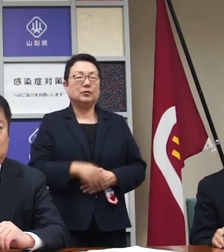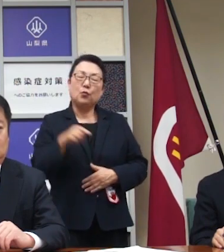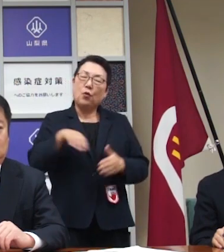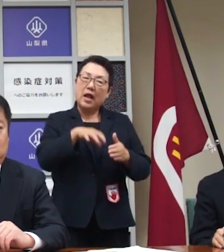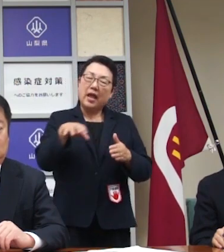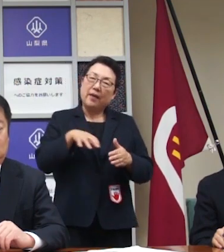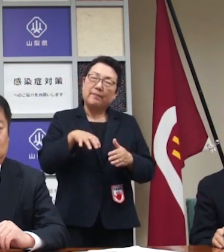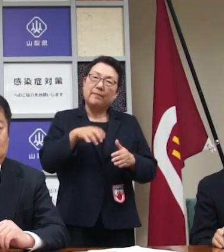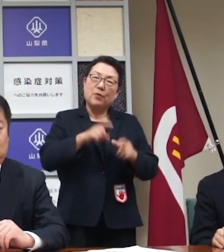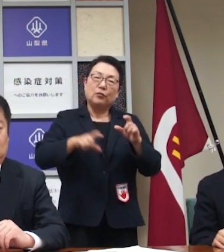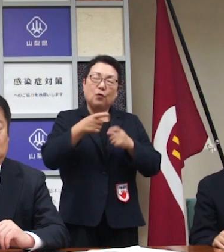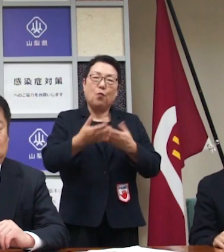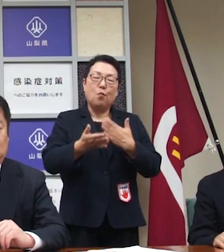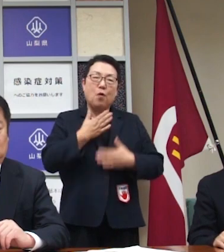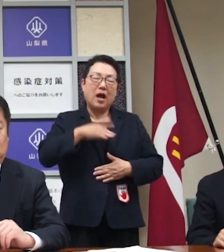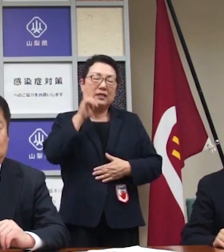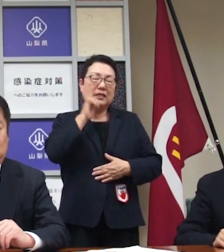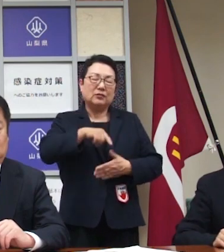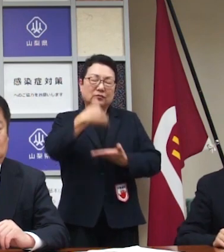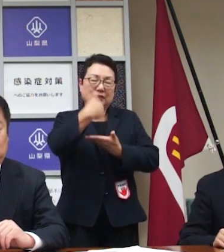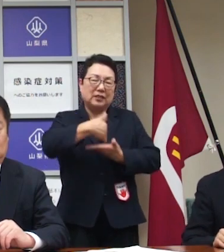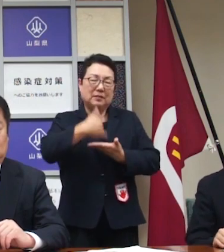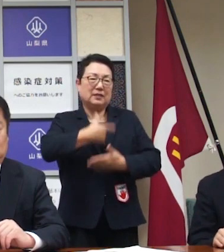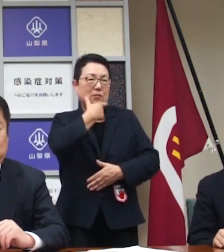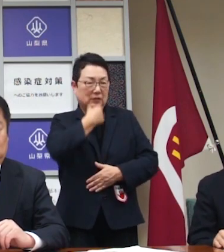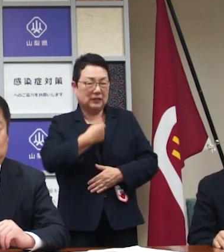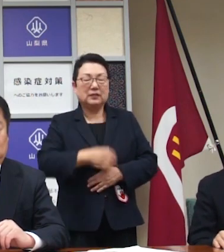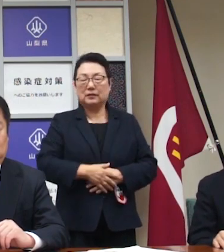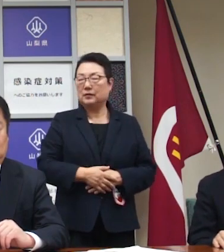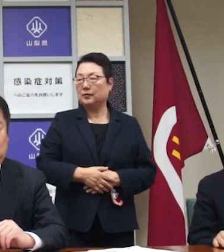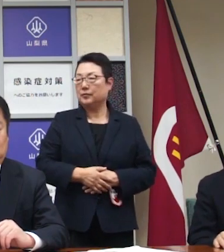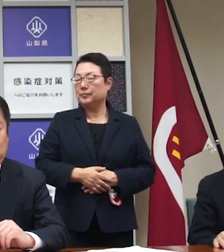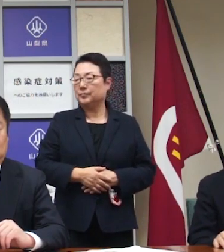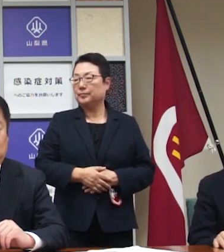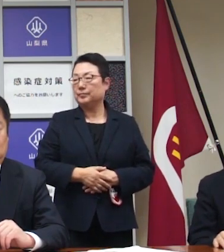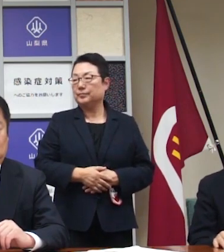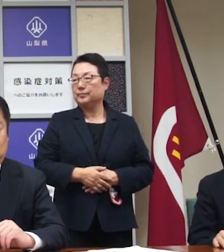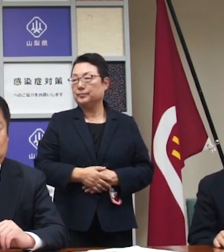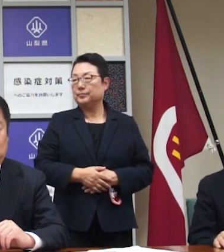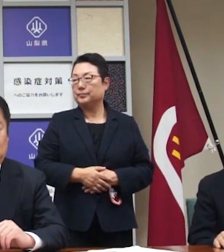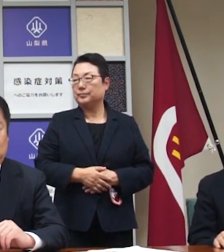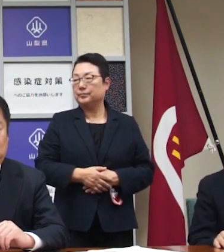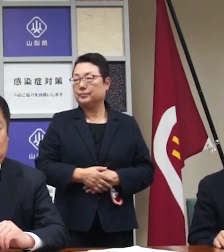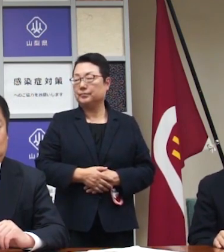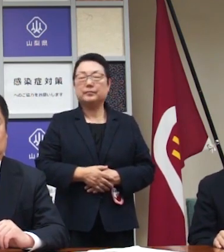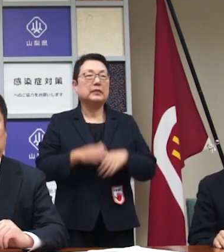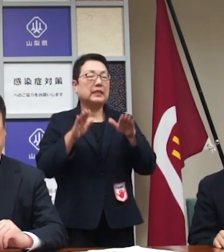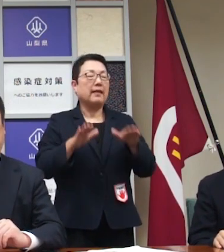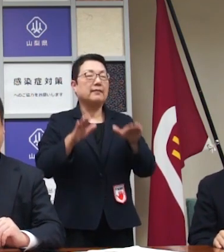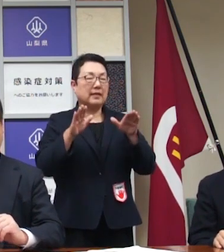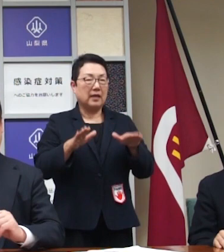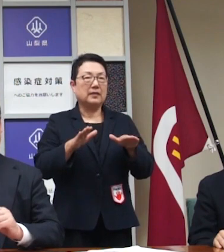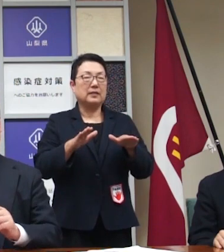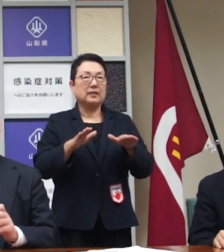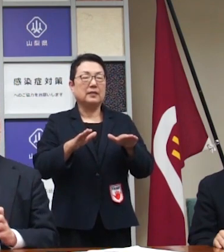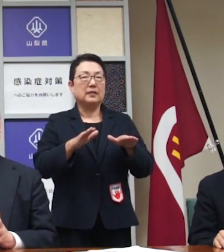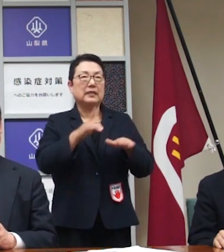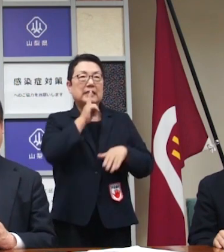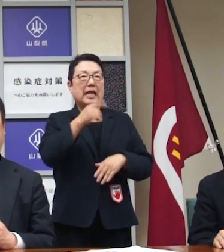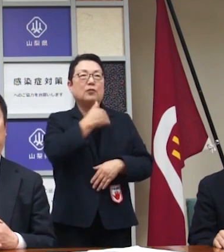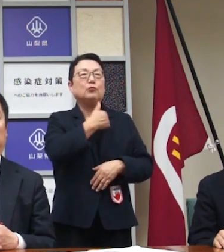なんかこう分かりを詳しく説明していただきたいと思います。 ですから、まあ、現在申し上げられる